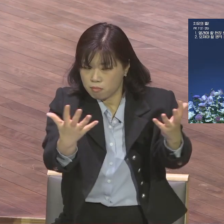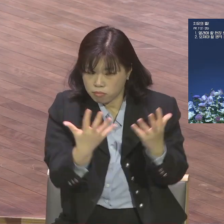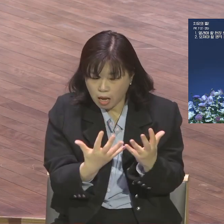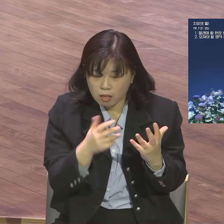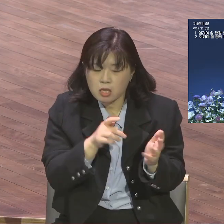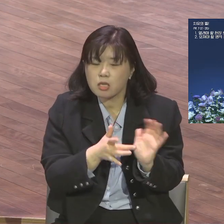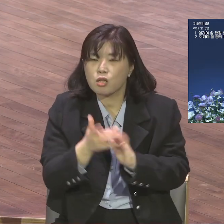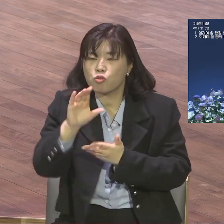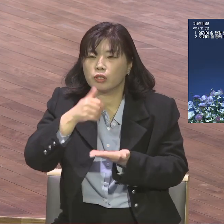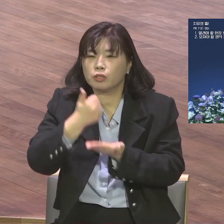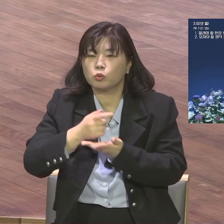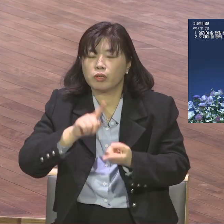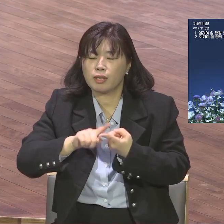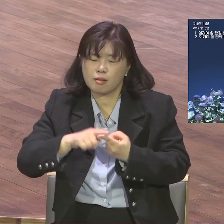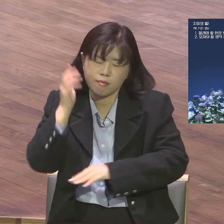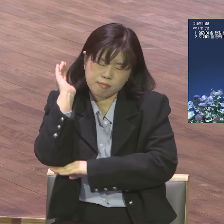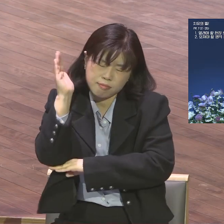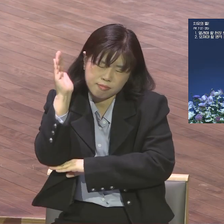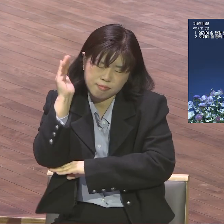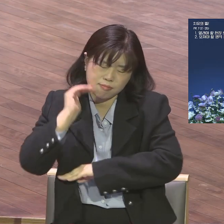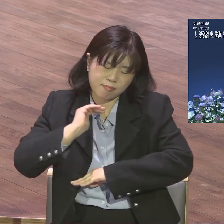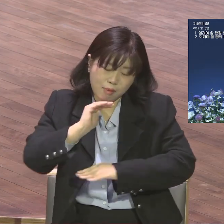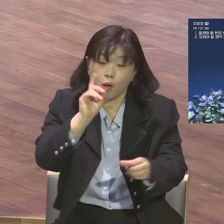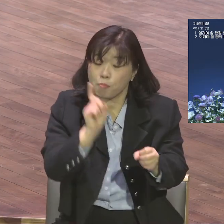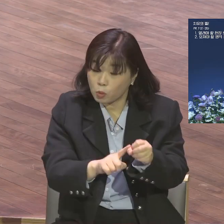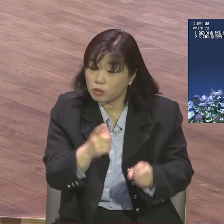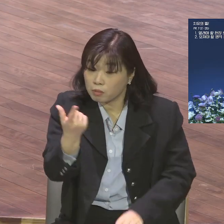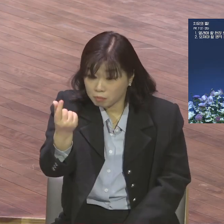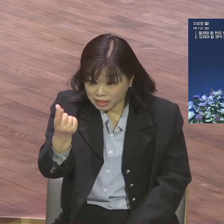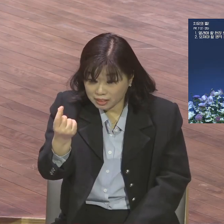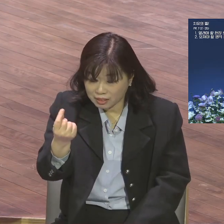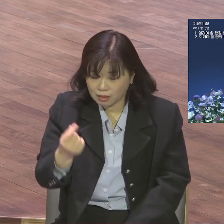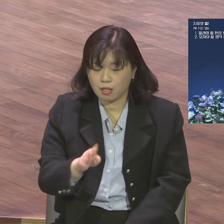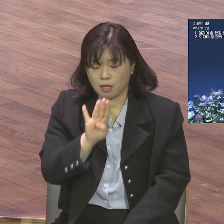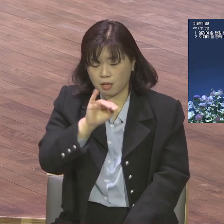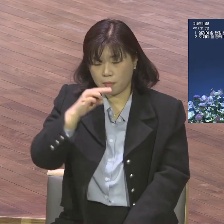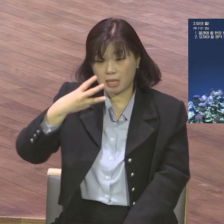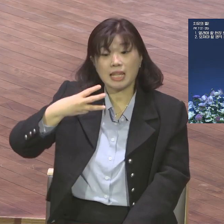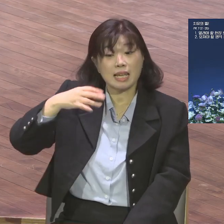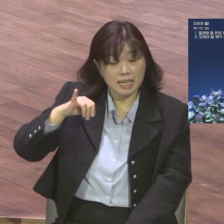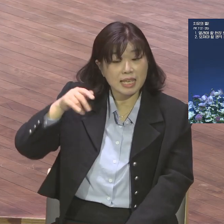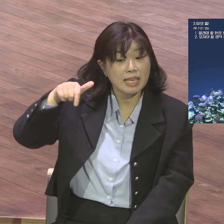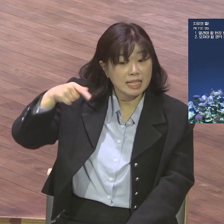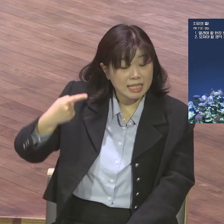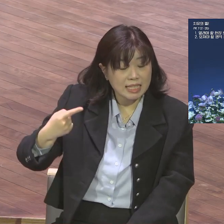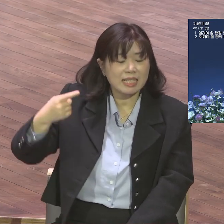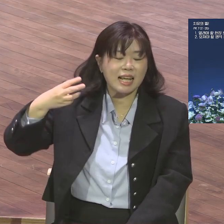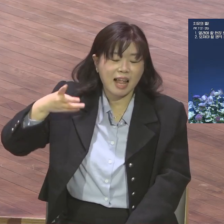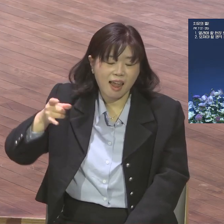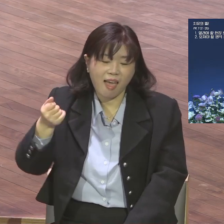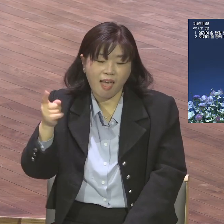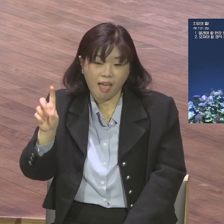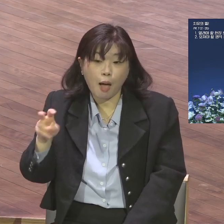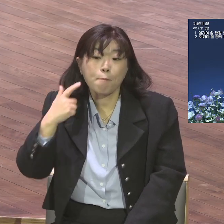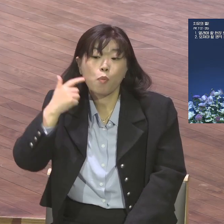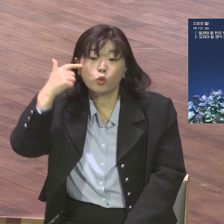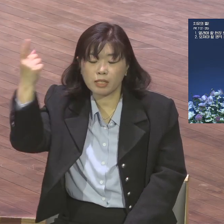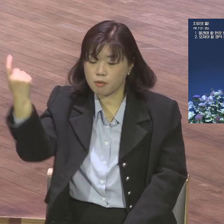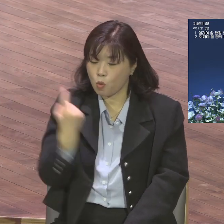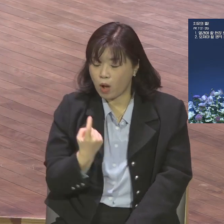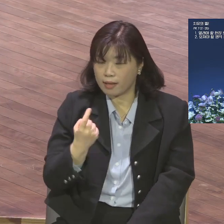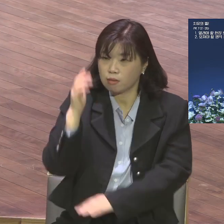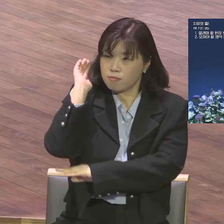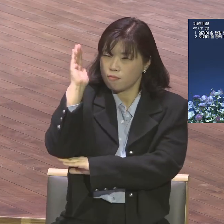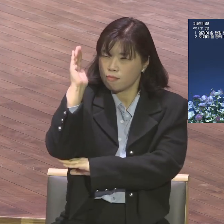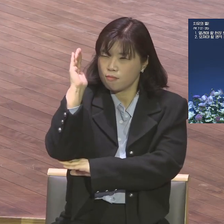한국에 와서 대형 집회를 할 때에 수많은 사람들이 영접하고 그야말로 거기서 그 후의